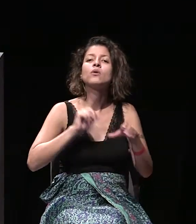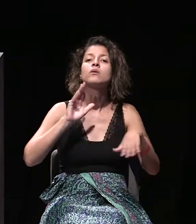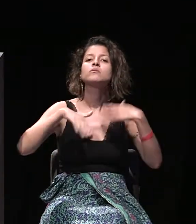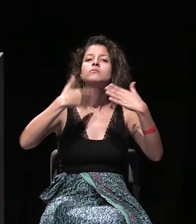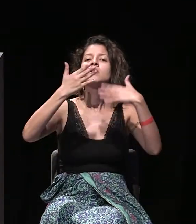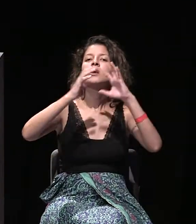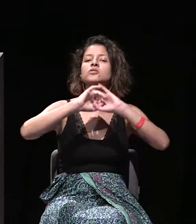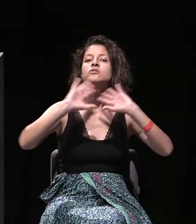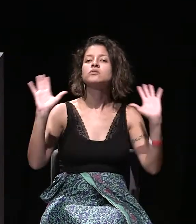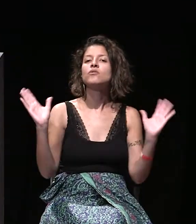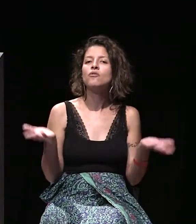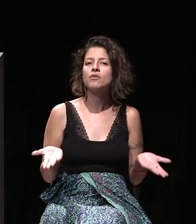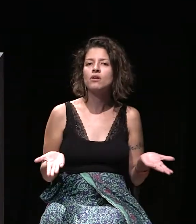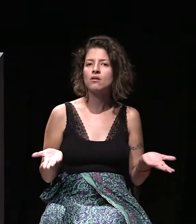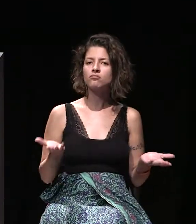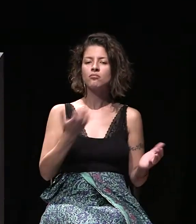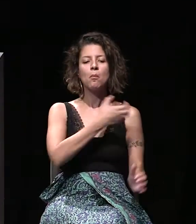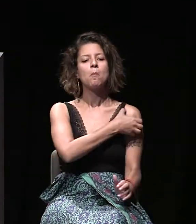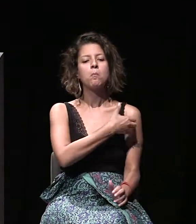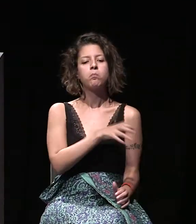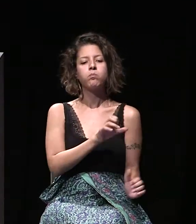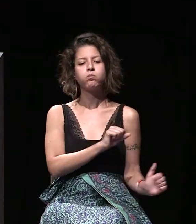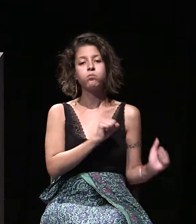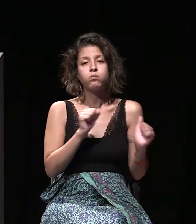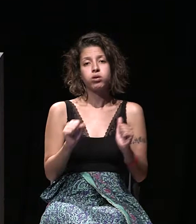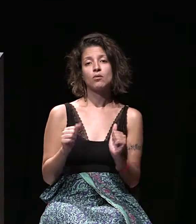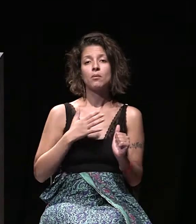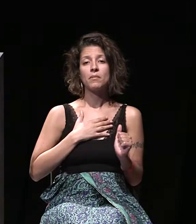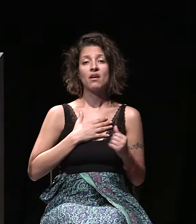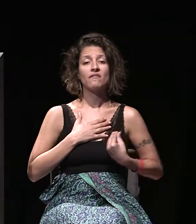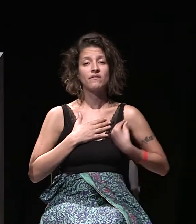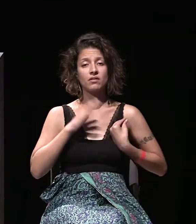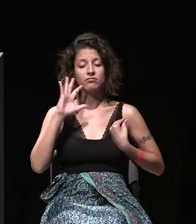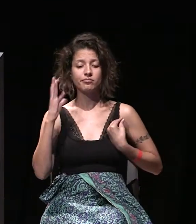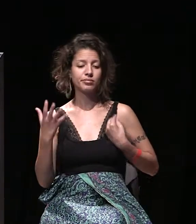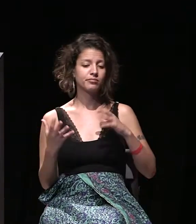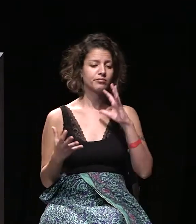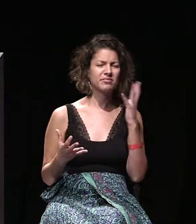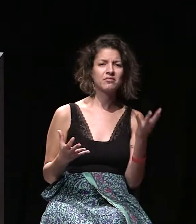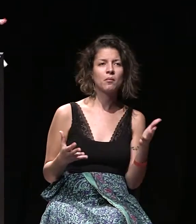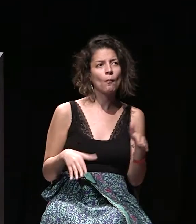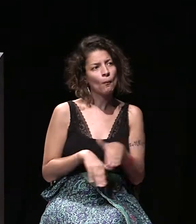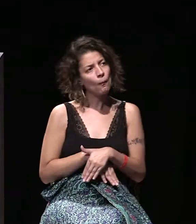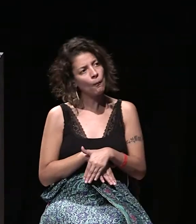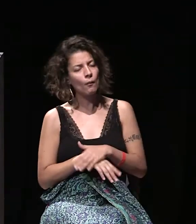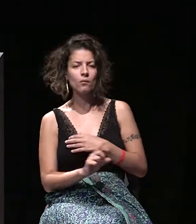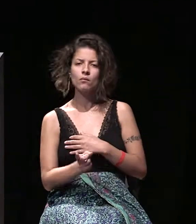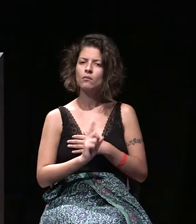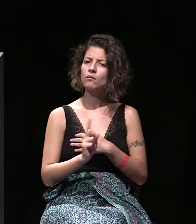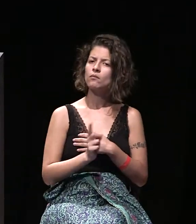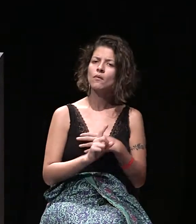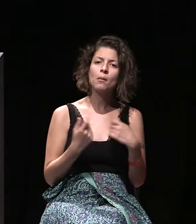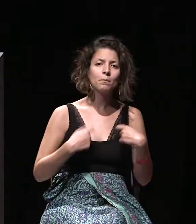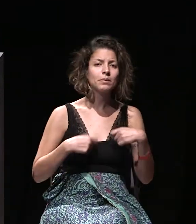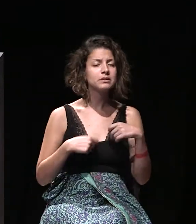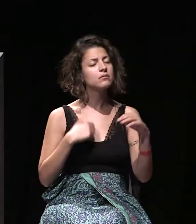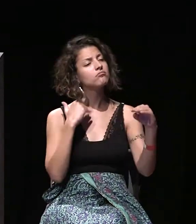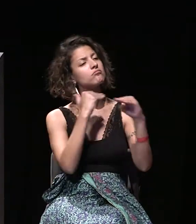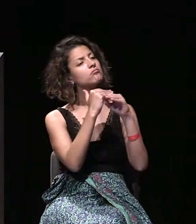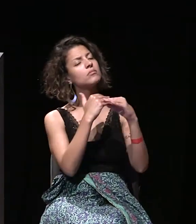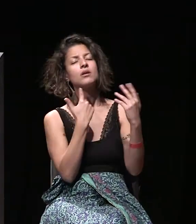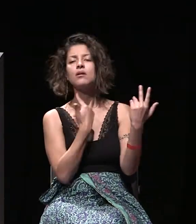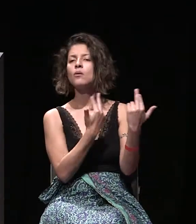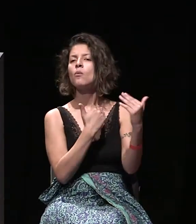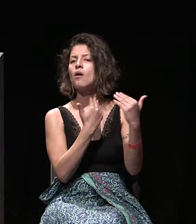se empoderar, tomar decisões sobre suas vidas. Não tem que ser submissa, tem que se relacionar de maneira igual